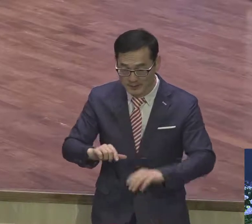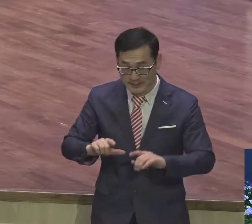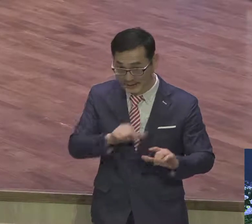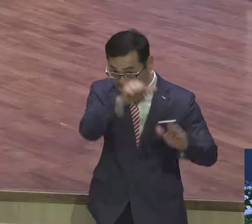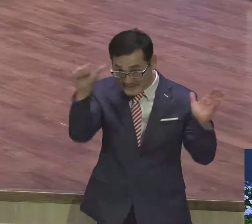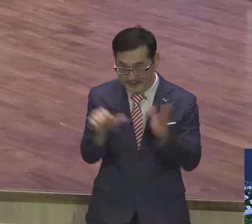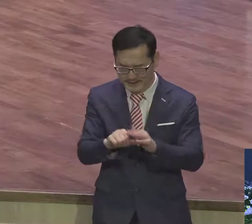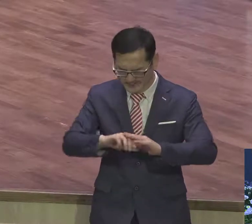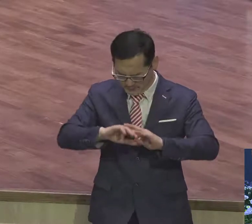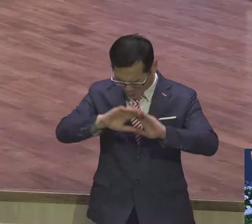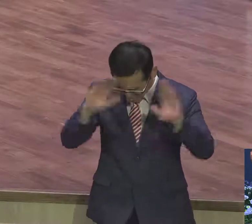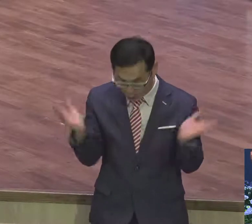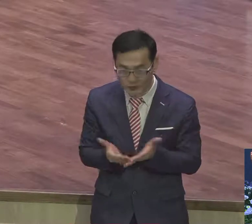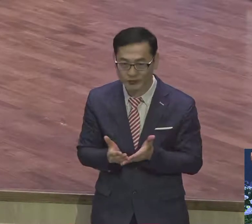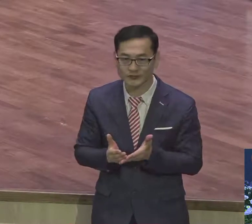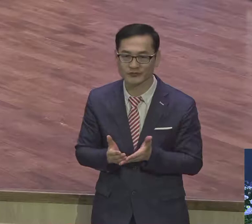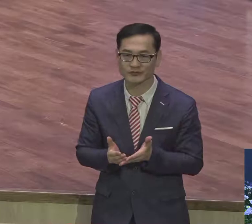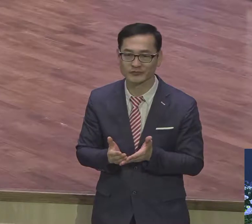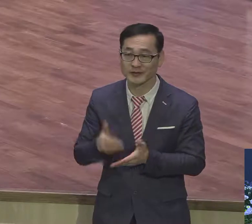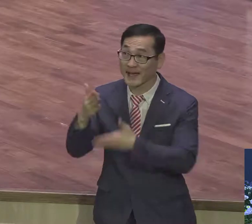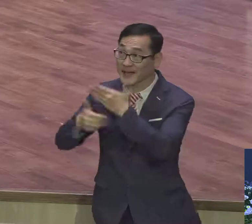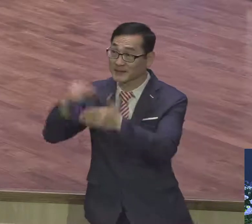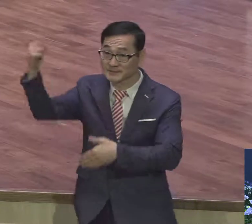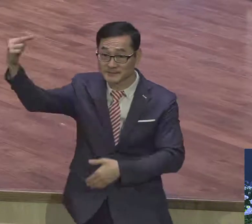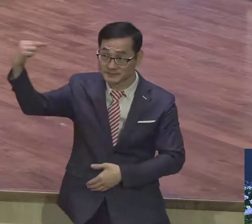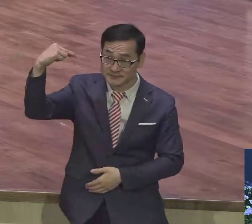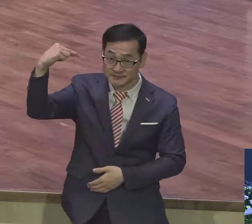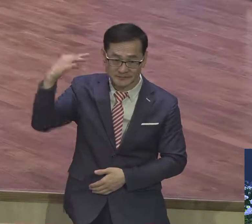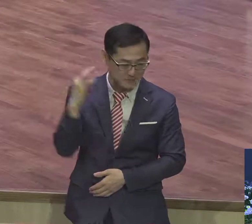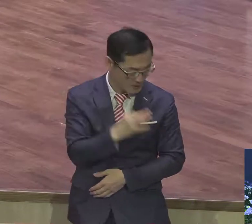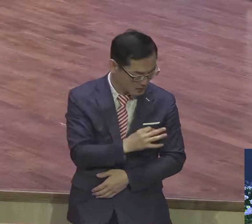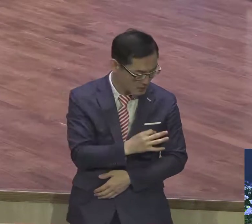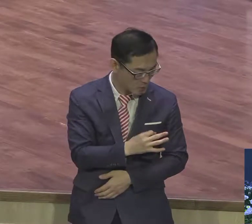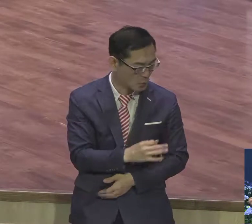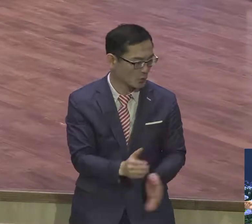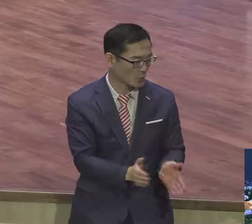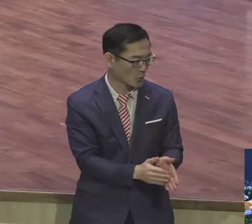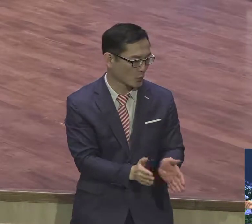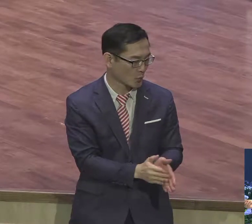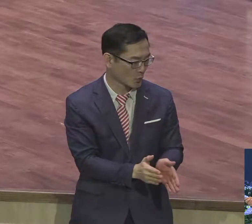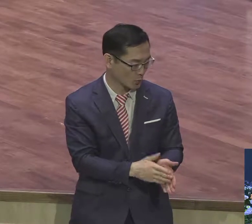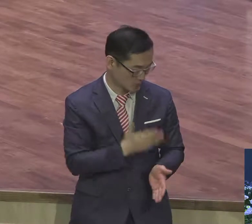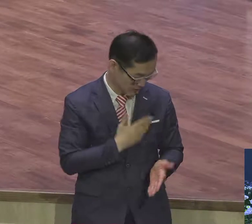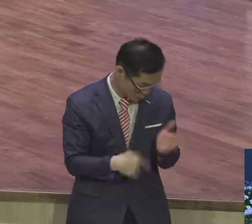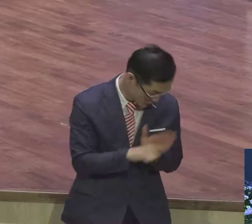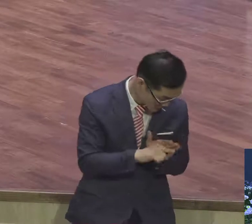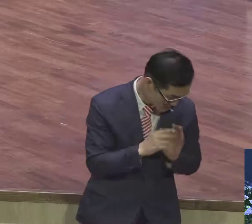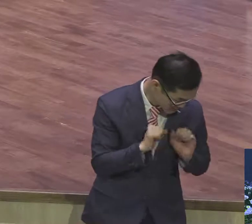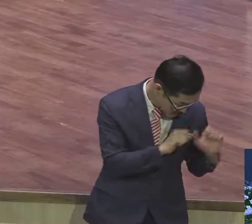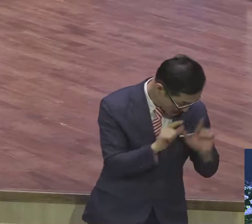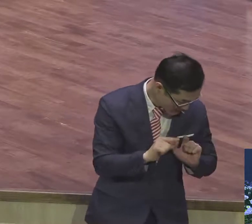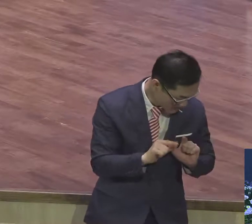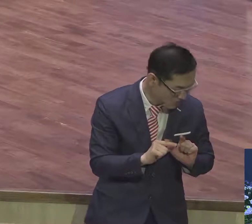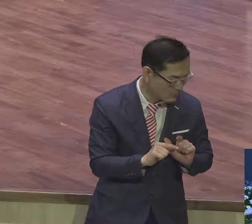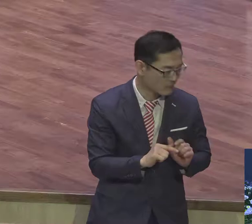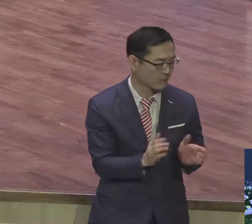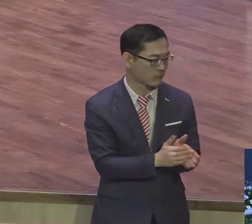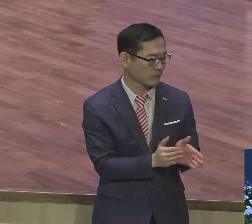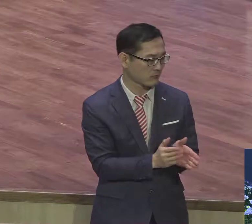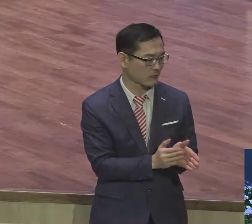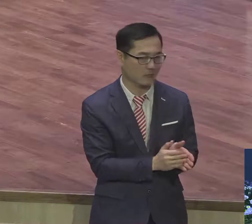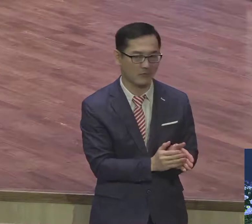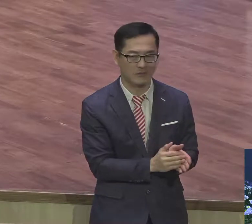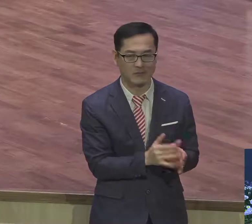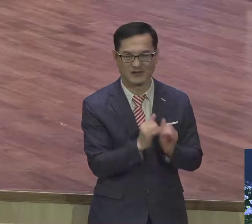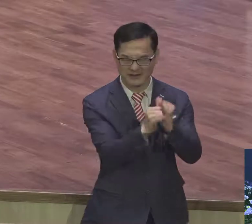하나님이 다 보고 계세요. 상급 주신다고 주를 위해 사니까요. 하나님께 덜어지는 찬양,